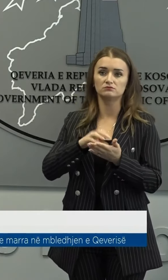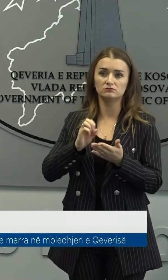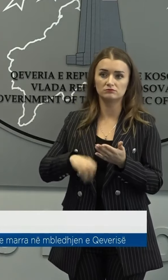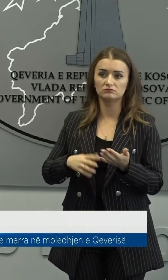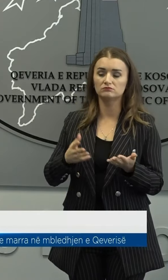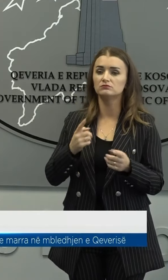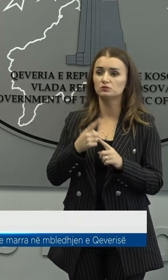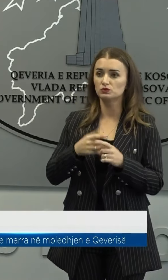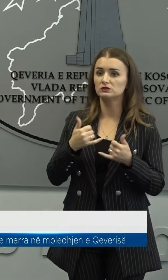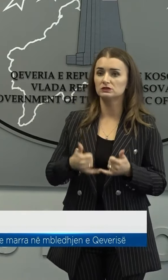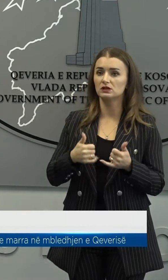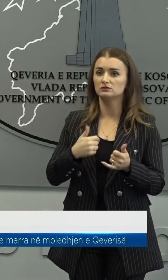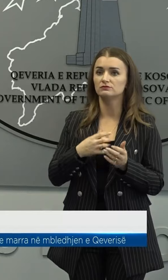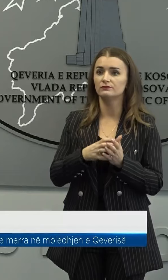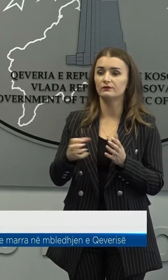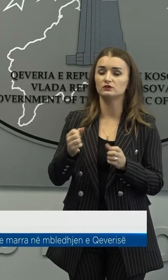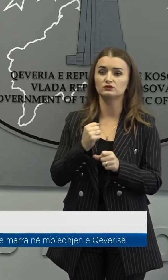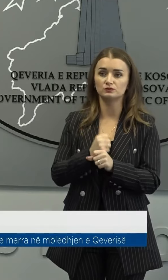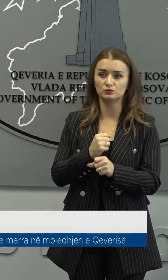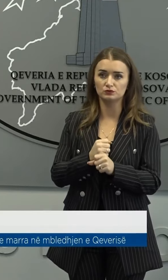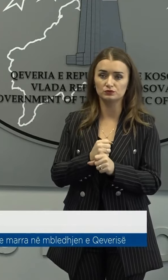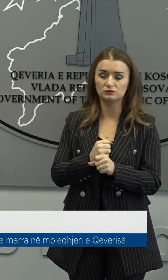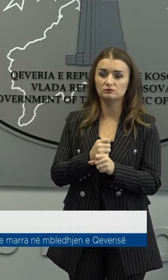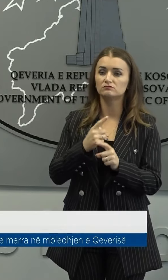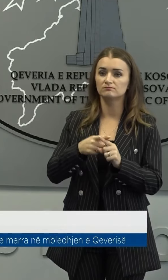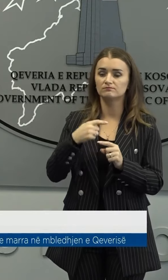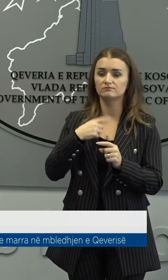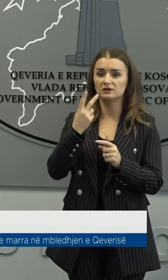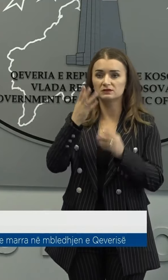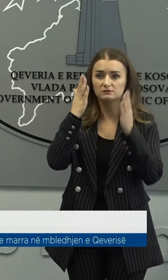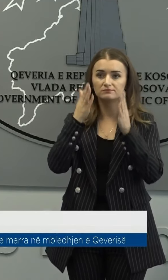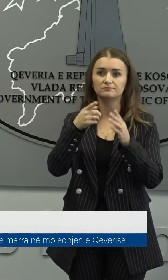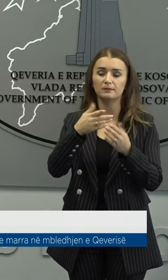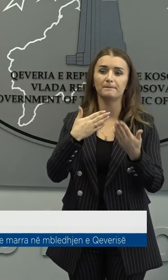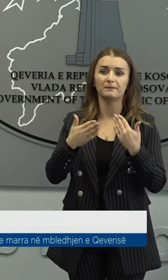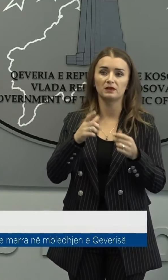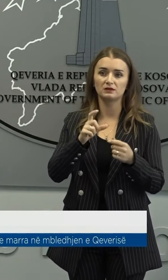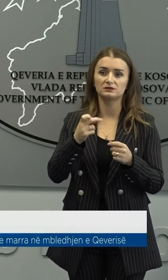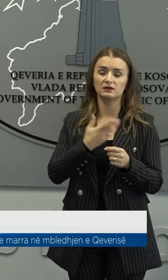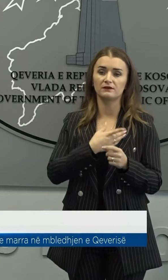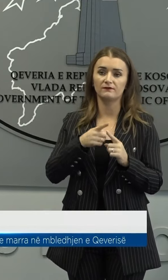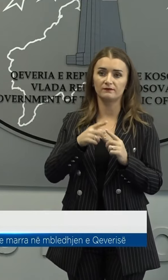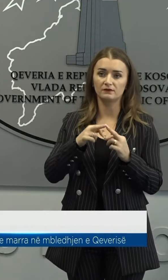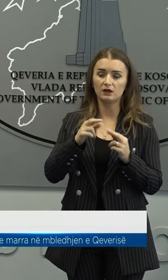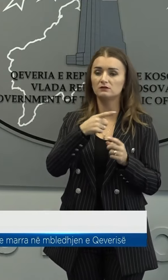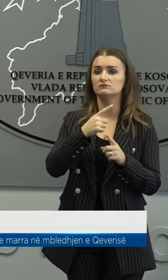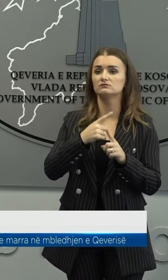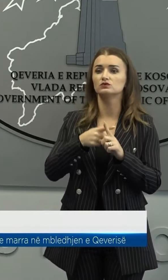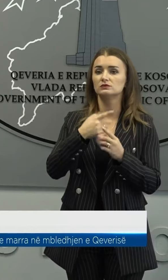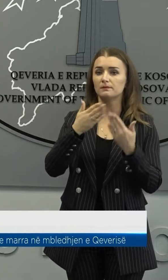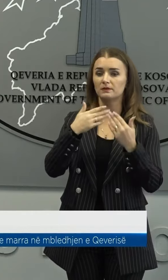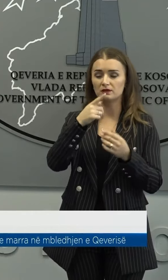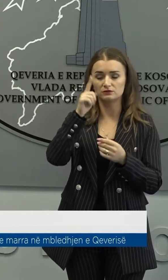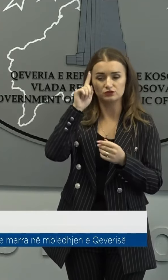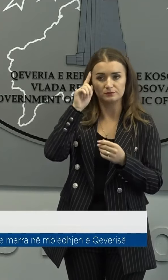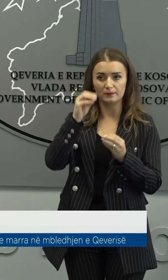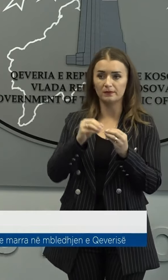të përqendruar tek mbledhja e CEFTA-s dhe tek samiti i procesit të Berlinit. Do ta